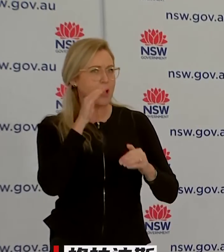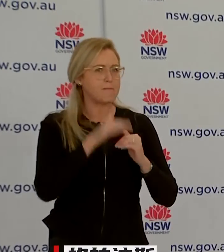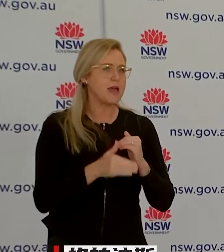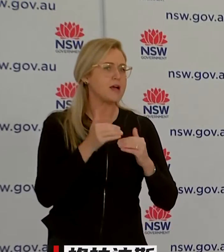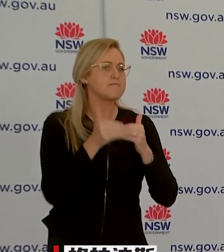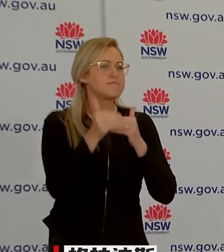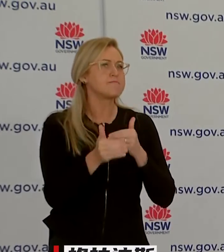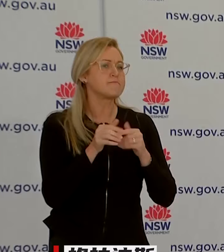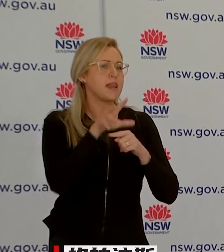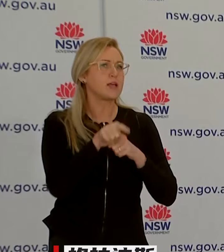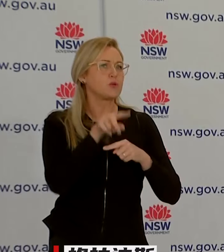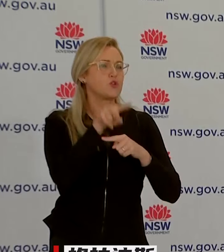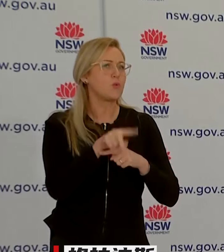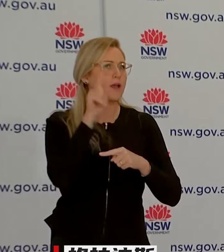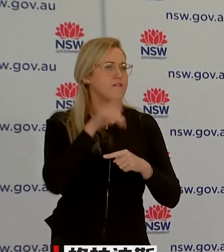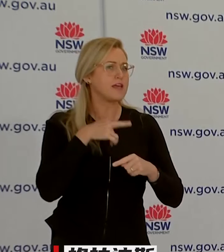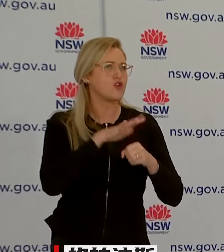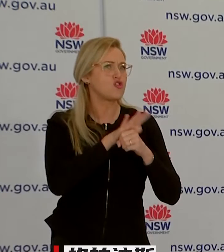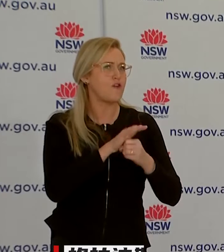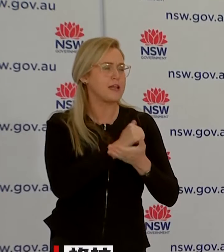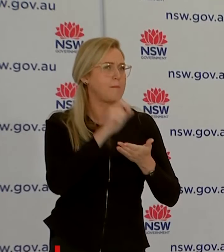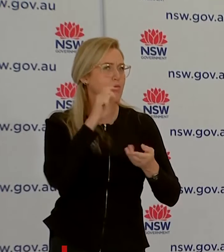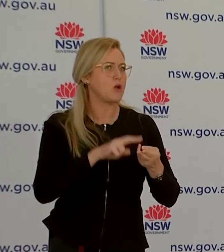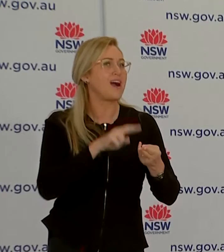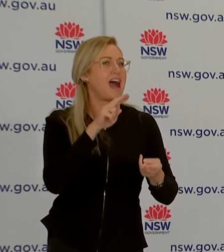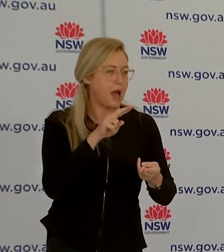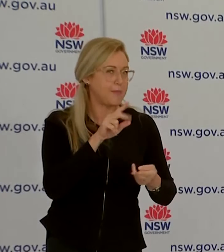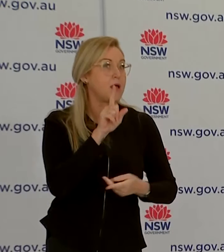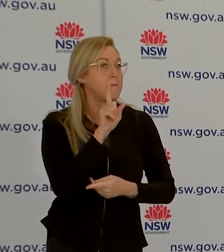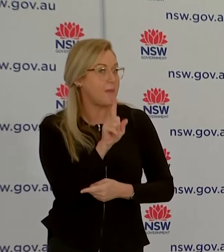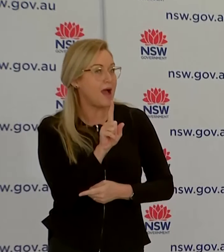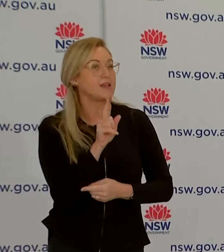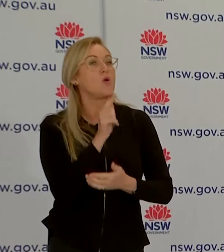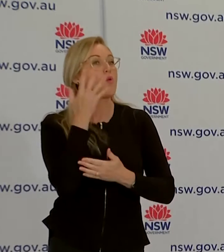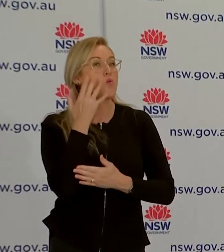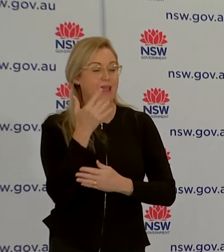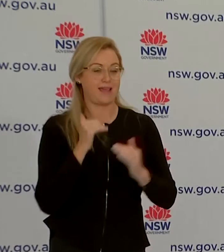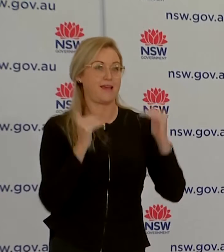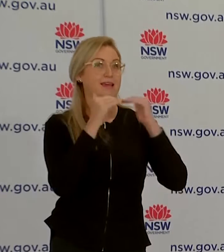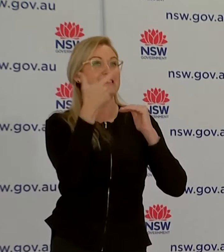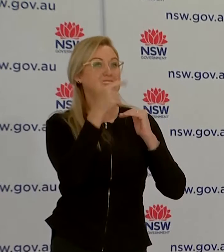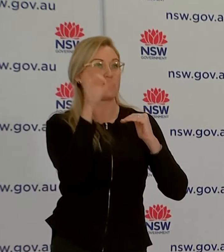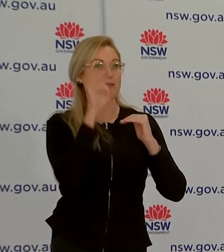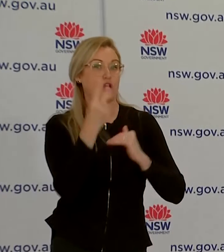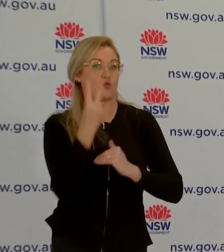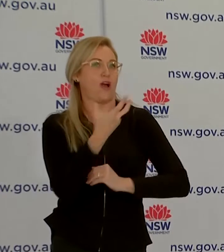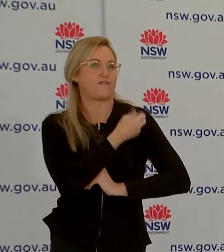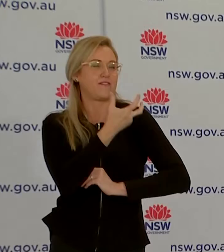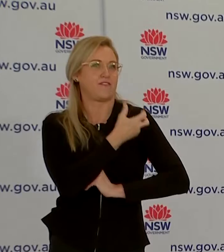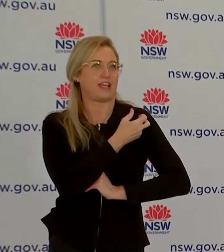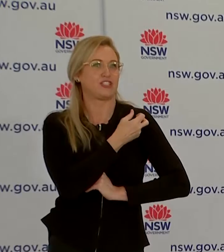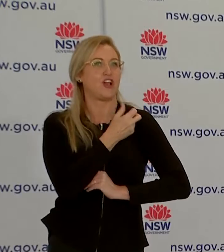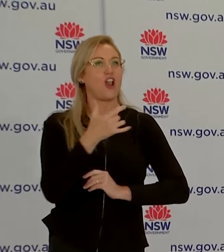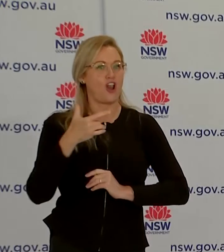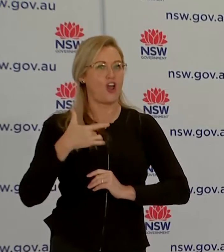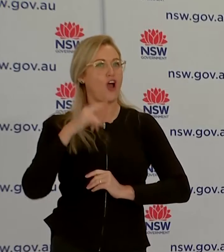in the next couple of weeks. 不过他也说，如果达到70%到80%人口群体免疫，将能大大改善